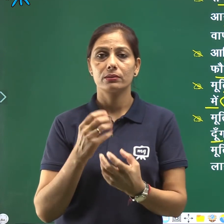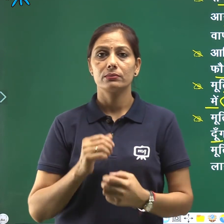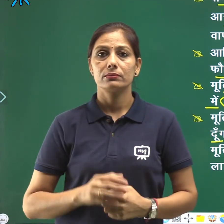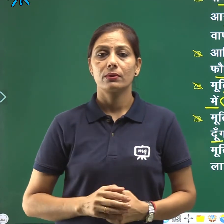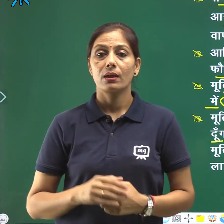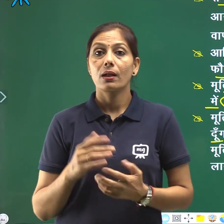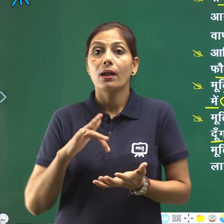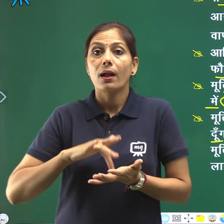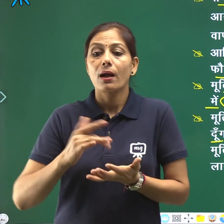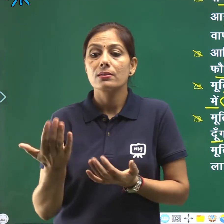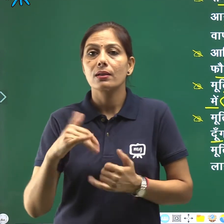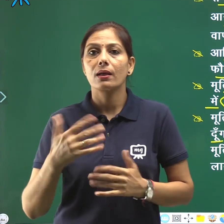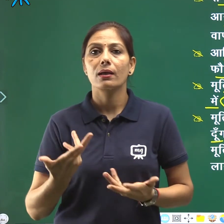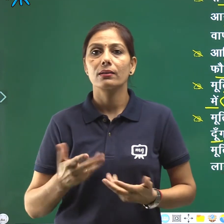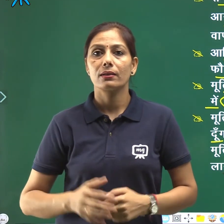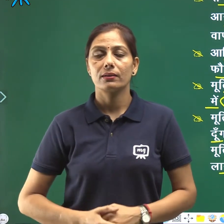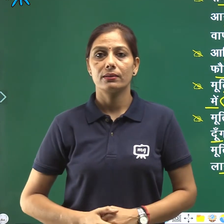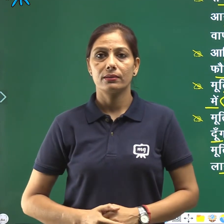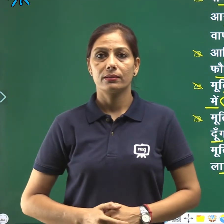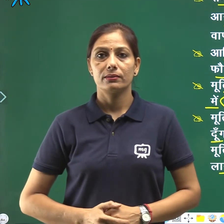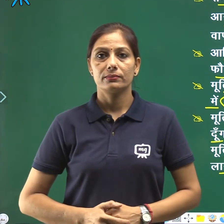कहां से लाया गया था।